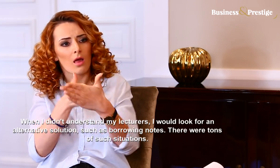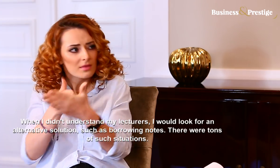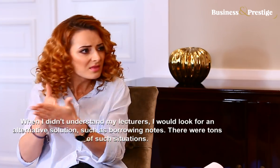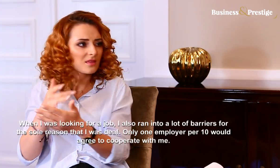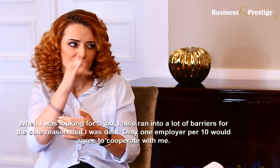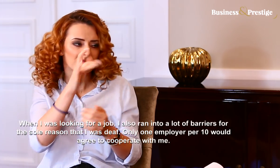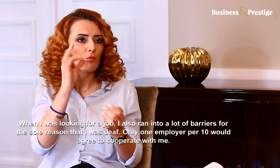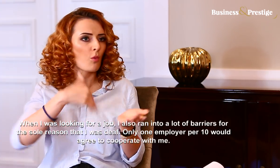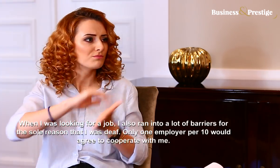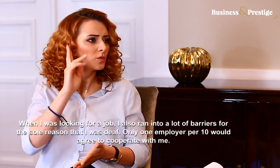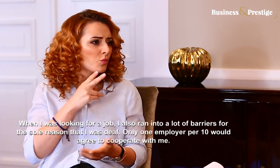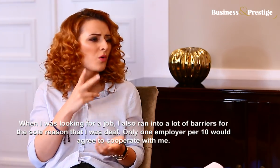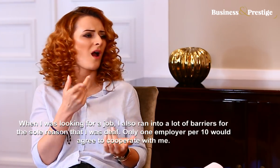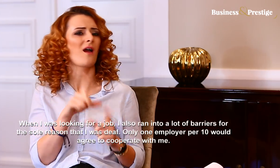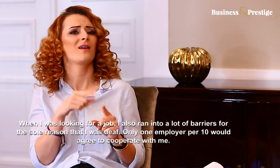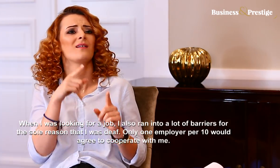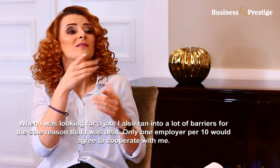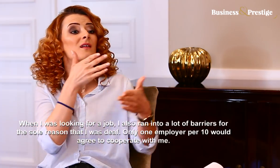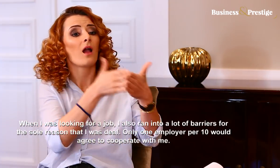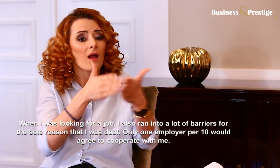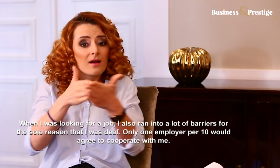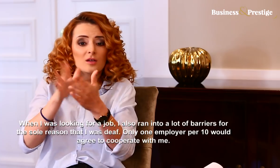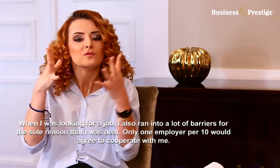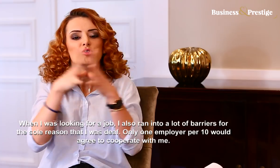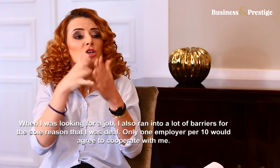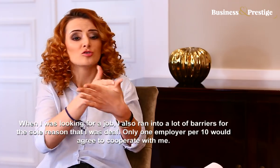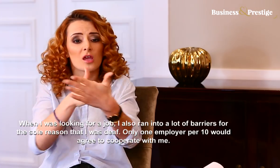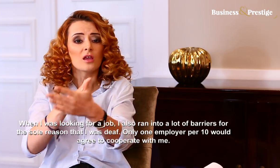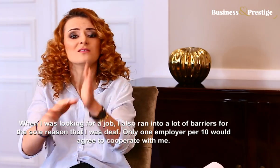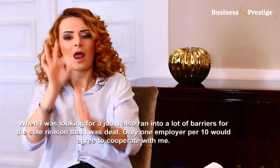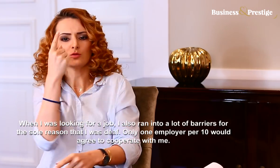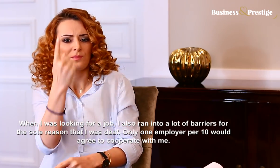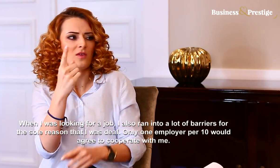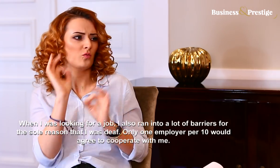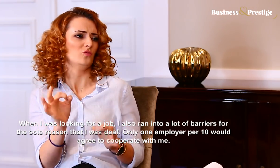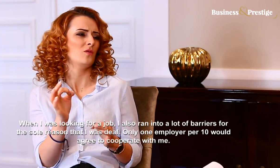sytuacje. Nawet jak szukałam pracy, to napotkałam wiele barier, ponieważ właśnie byłam głucha.